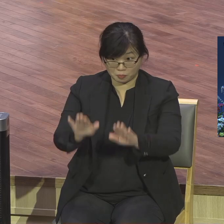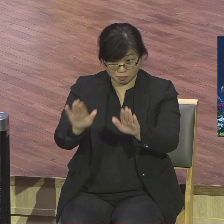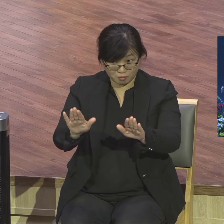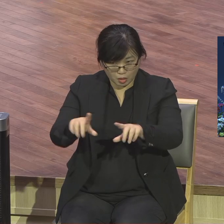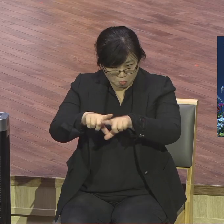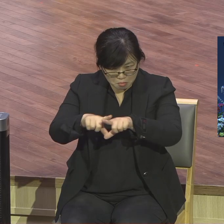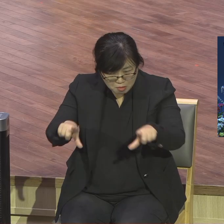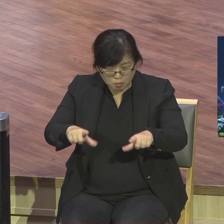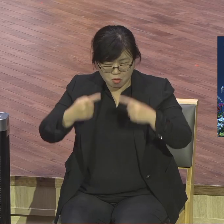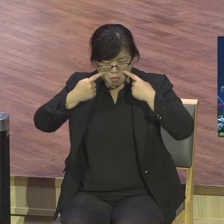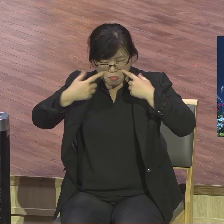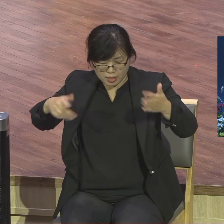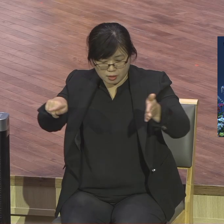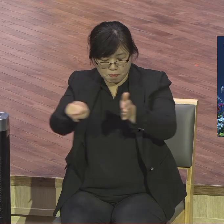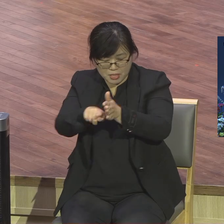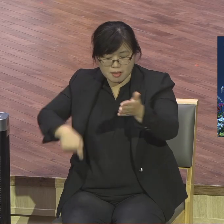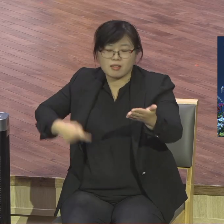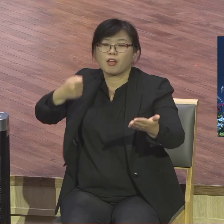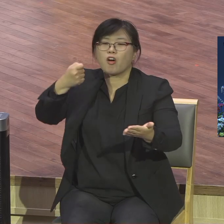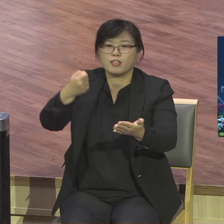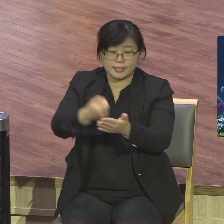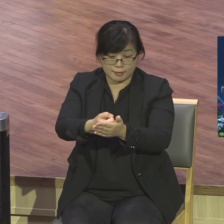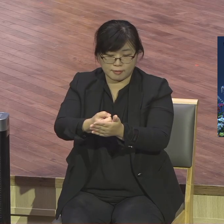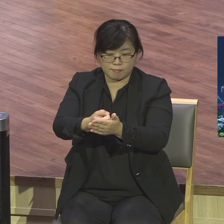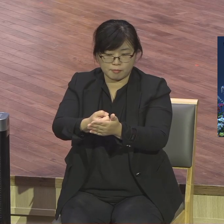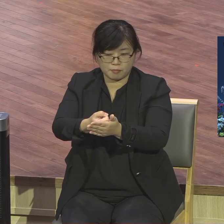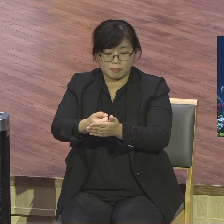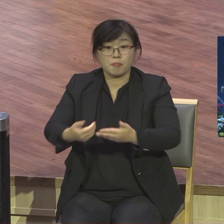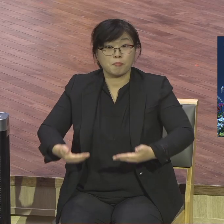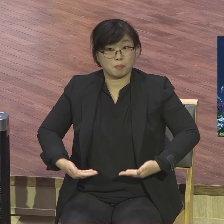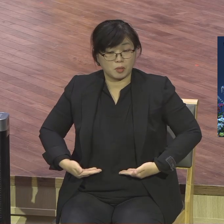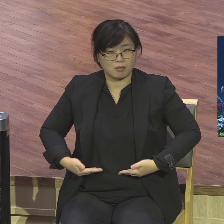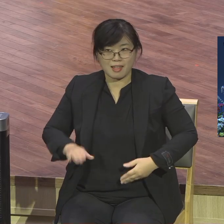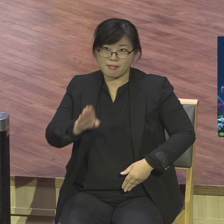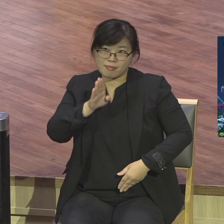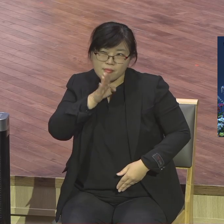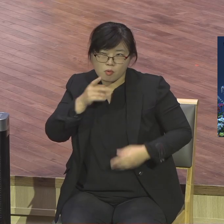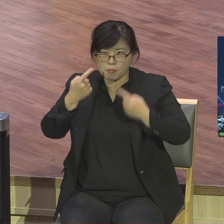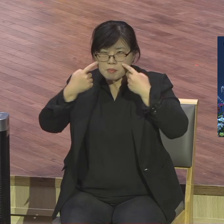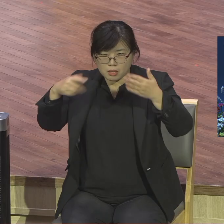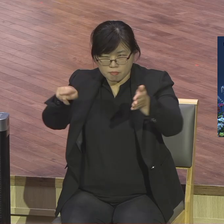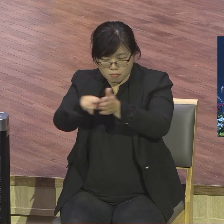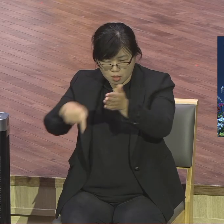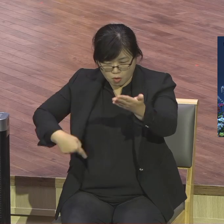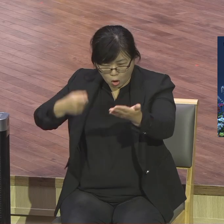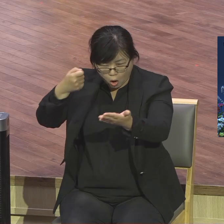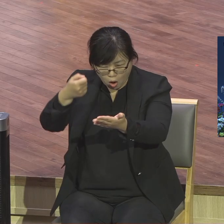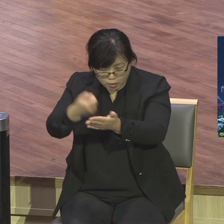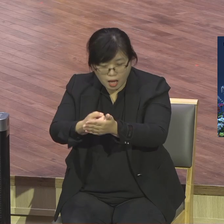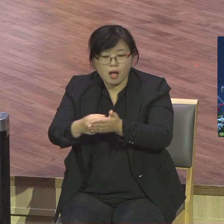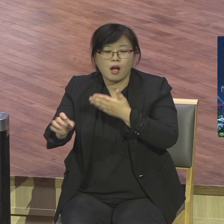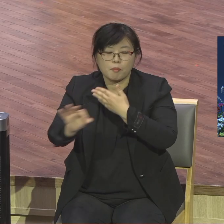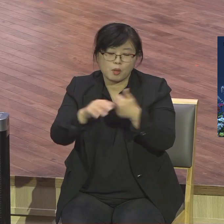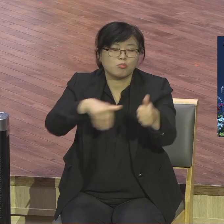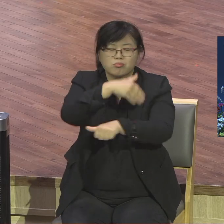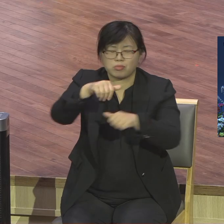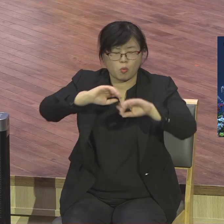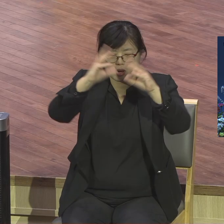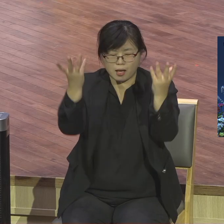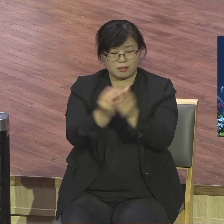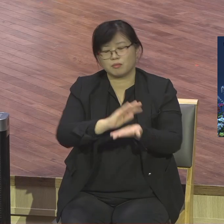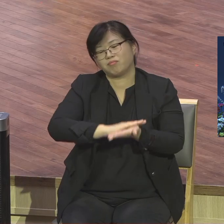단호한 결단하고 실행을 하면 어떻게 해요? 영적 변화가 이루어집니다 하나님의 절대 주권 믿고